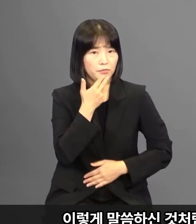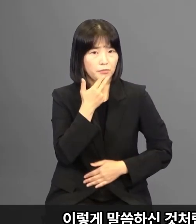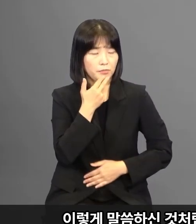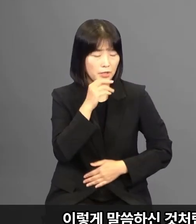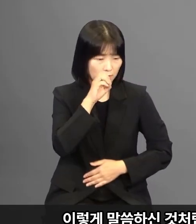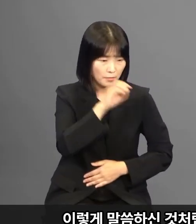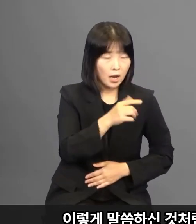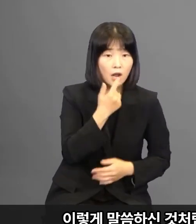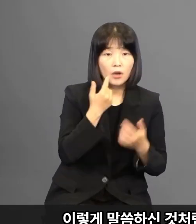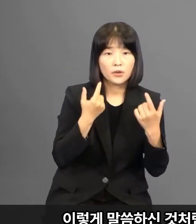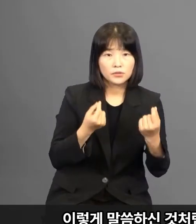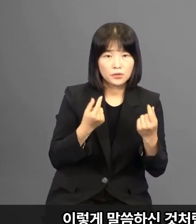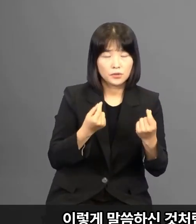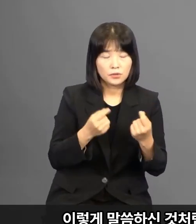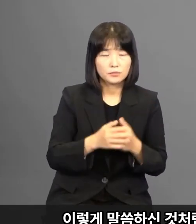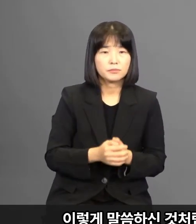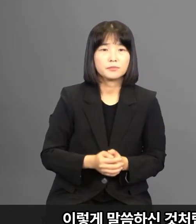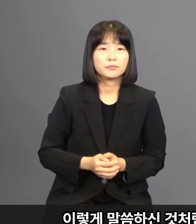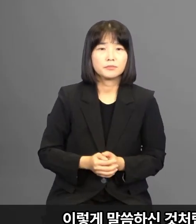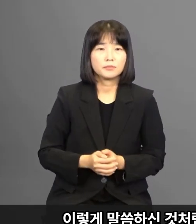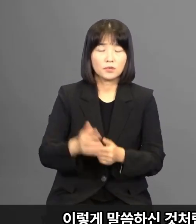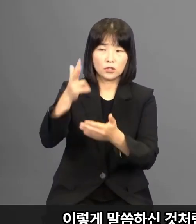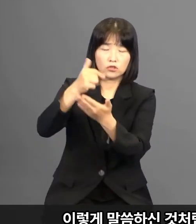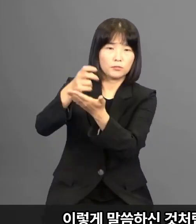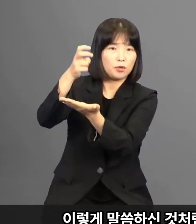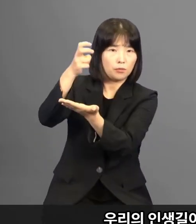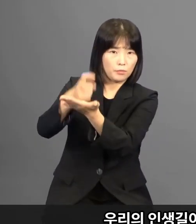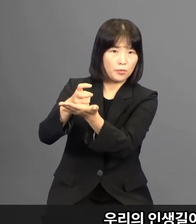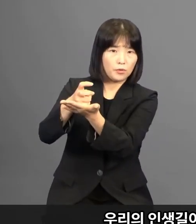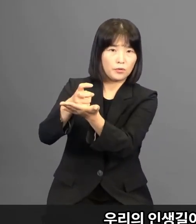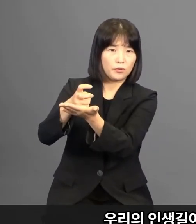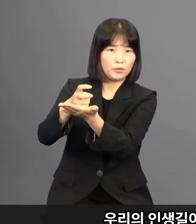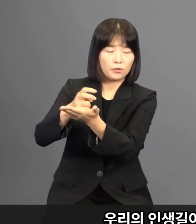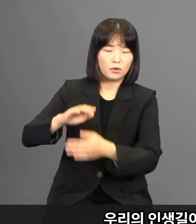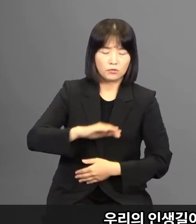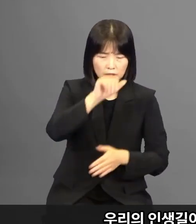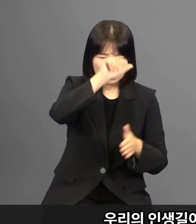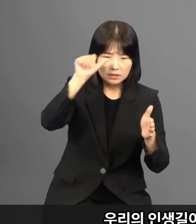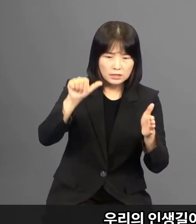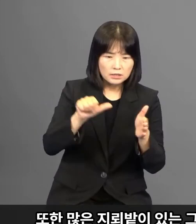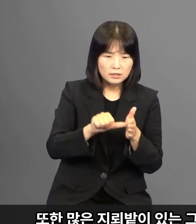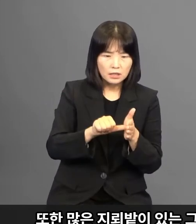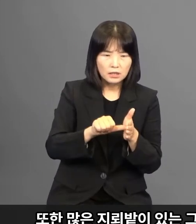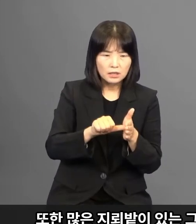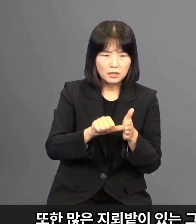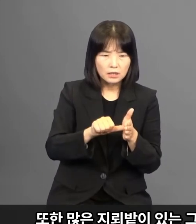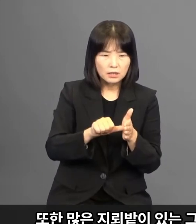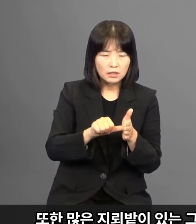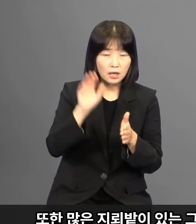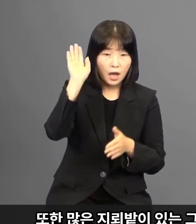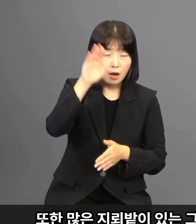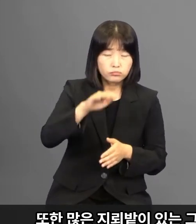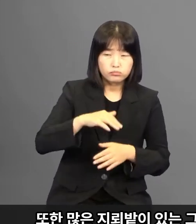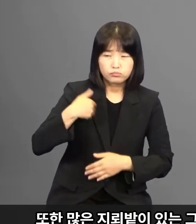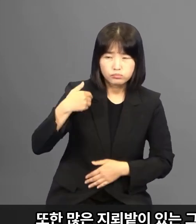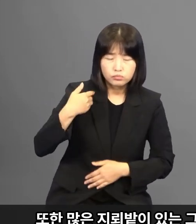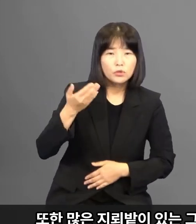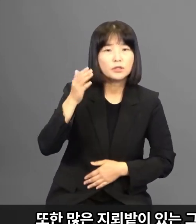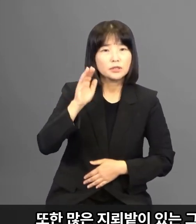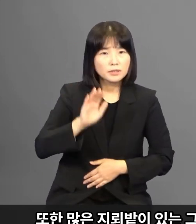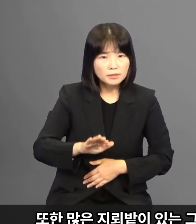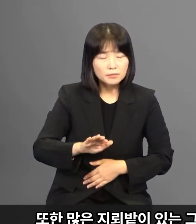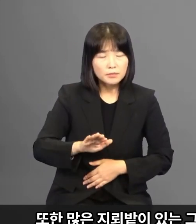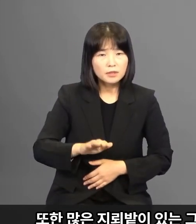말씀하신 것처럼 주의 말씀, 이 법도라고 하는 것은 우리의 인생길이 어디로 가야 할지 모르지만 또한 많은 주례밭이 있는